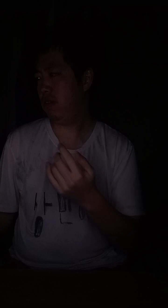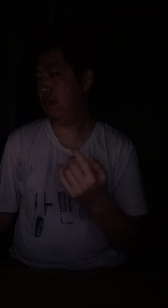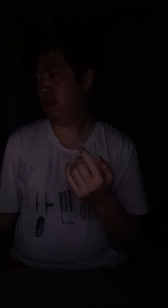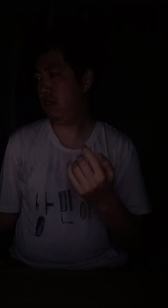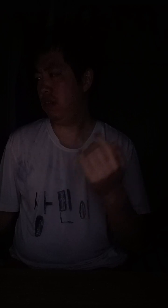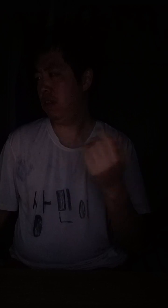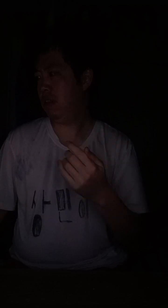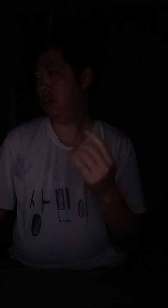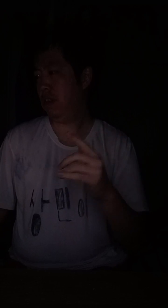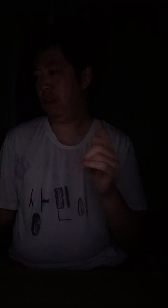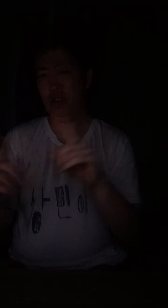이거 뭐 하자는 겁니까 지금?